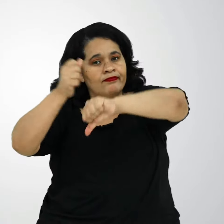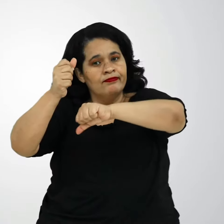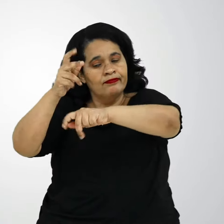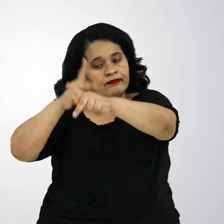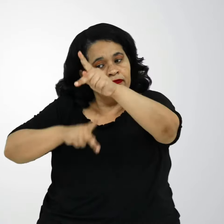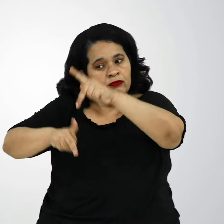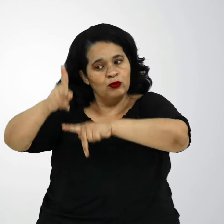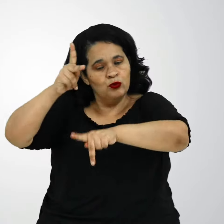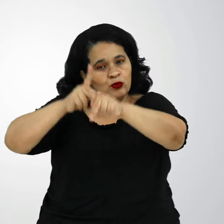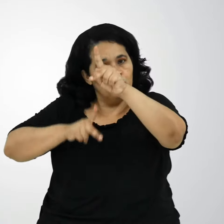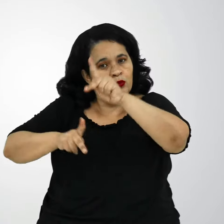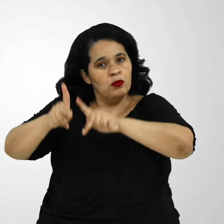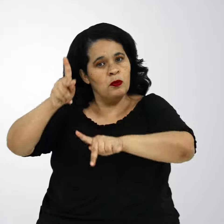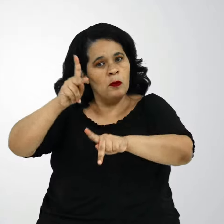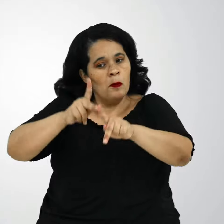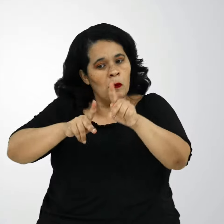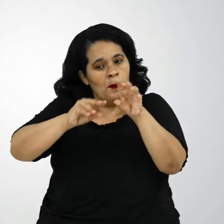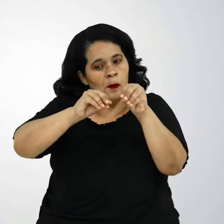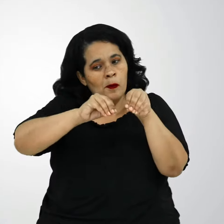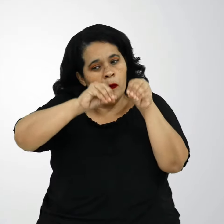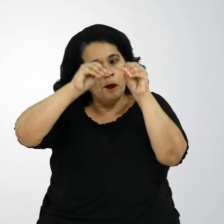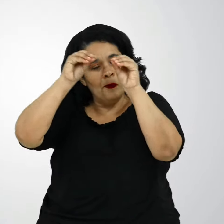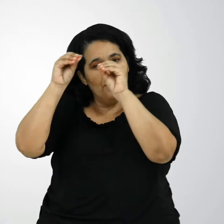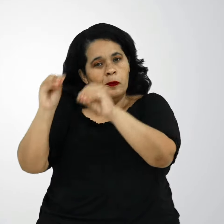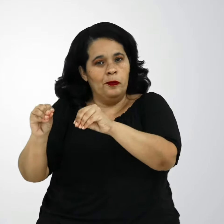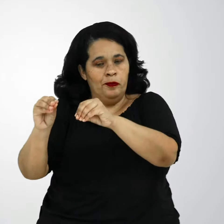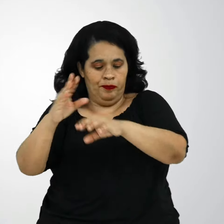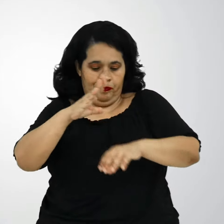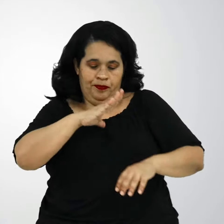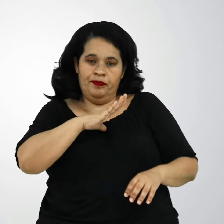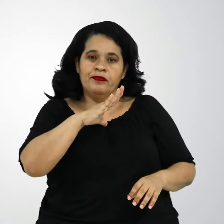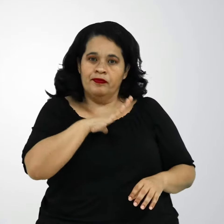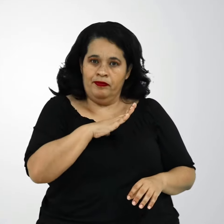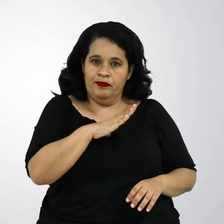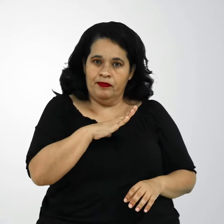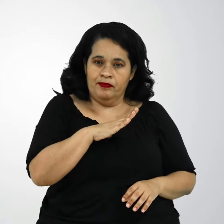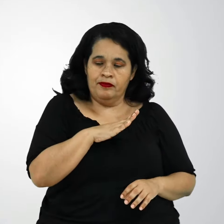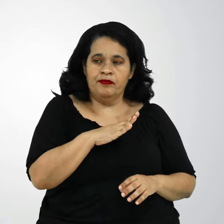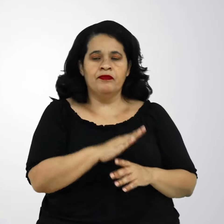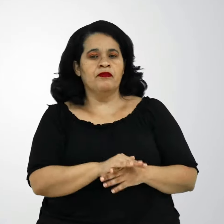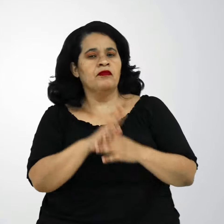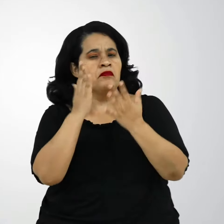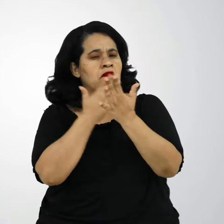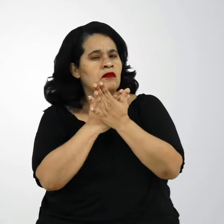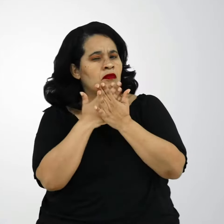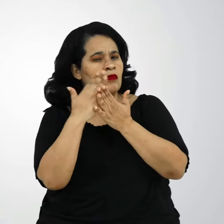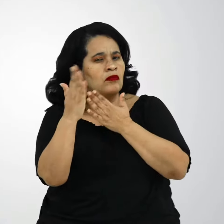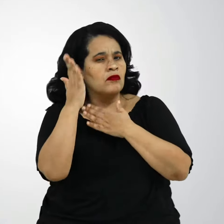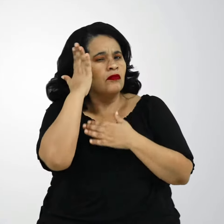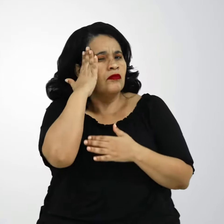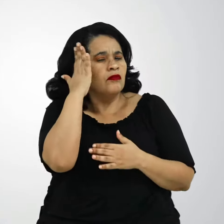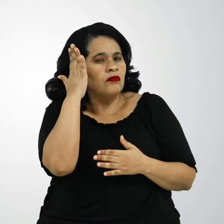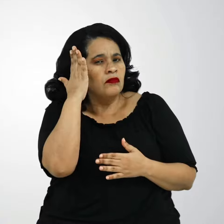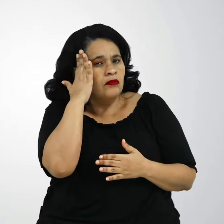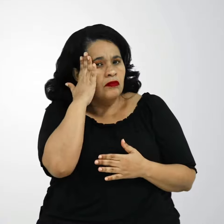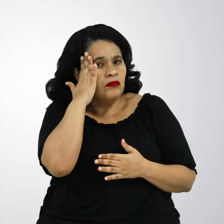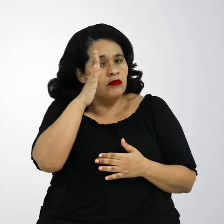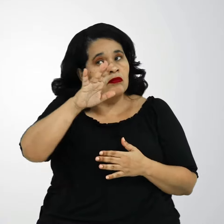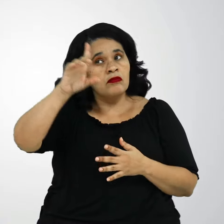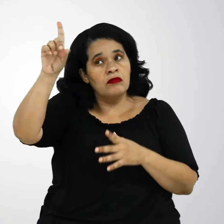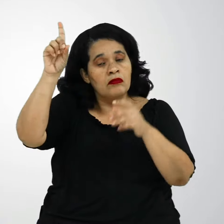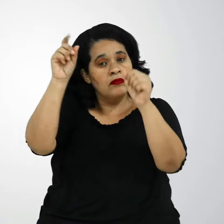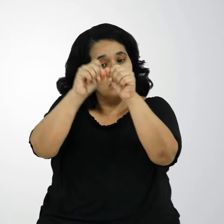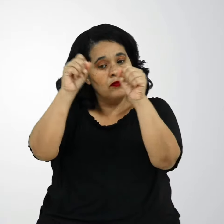para Jerusalém e a restauração da cidade. Então ele entendeu dessa forma que Deus estava cumprindo a